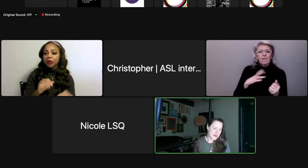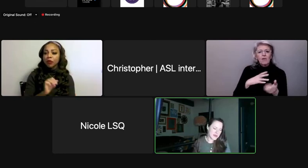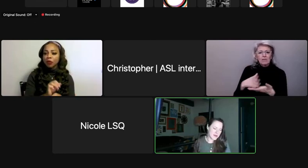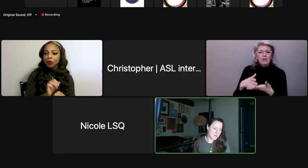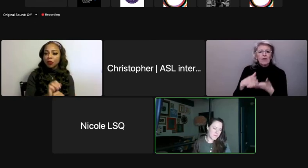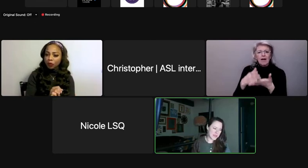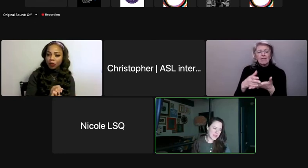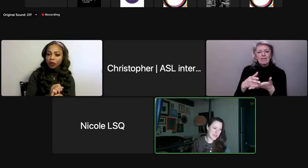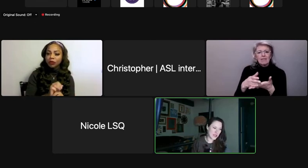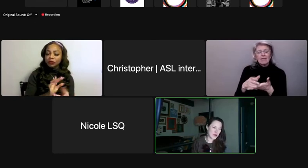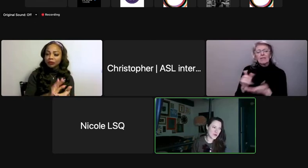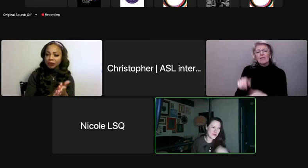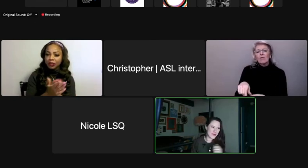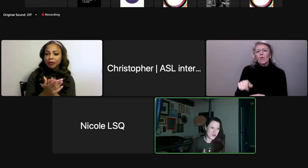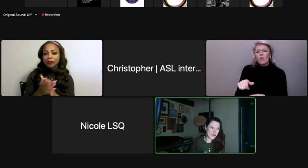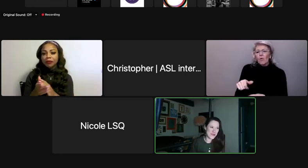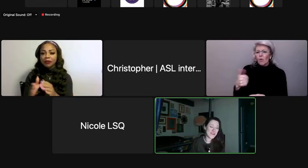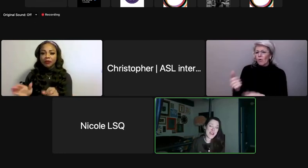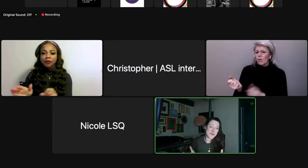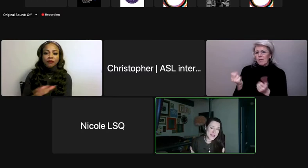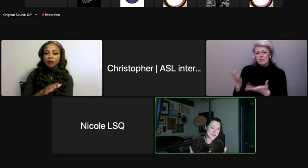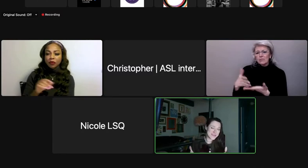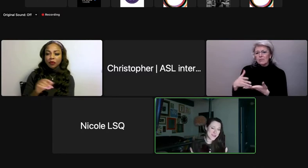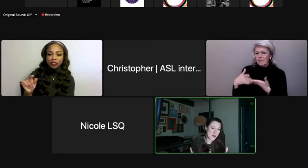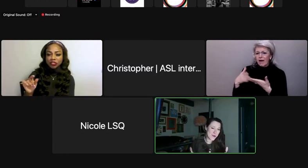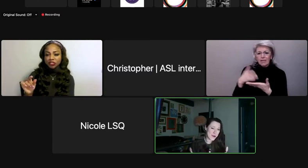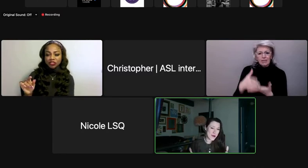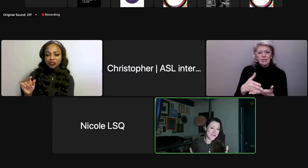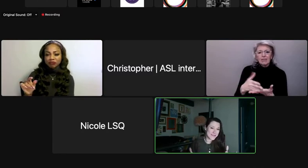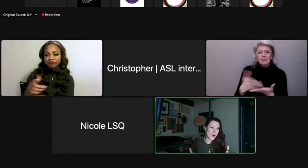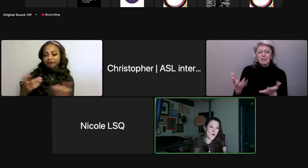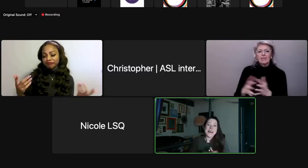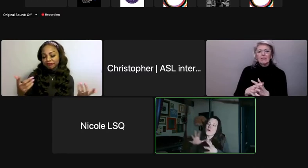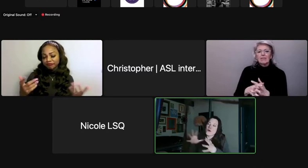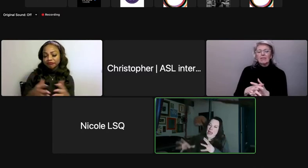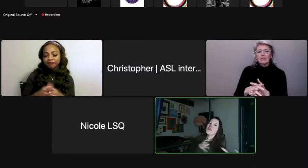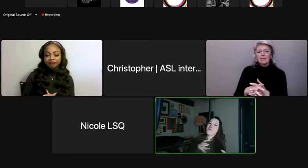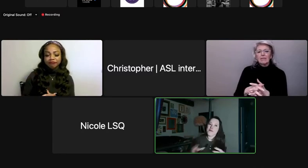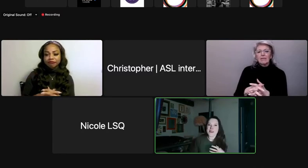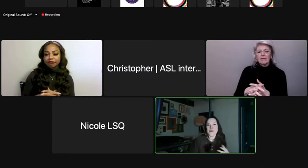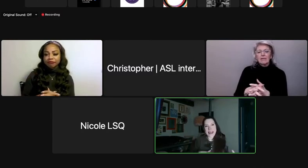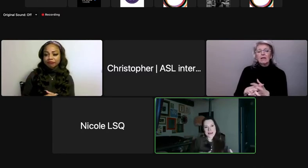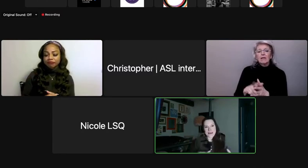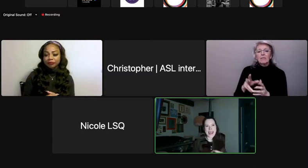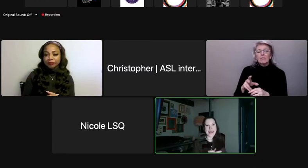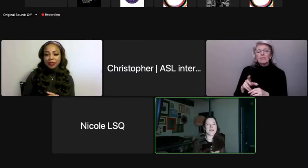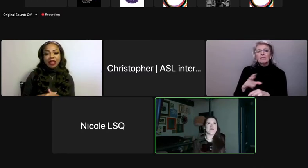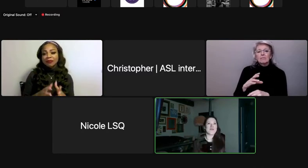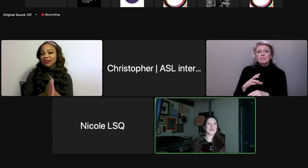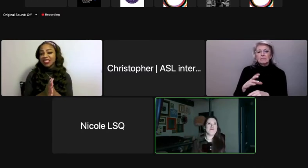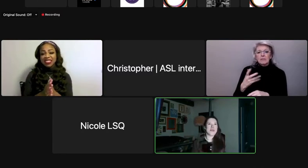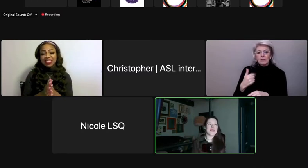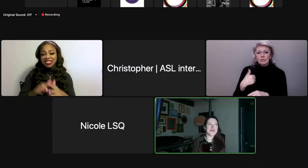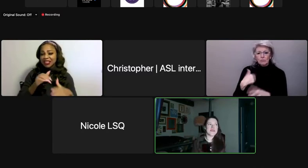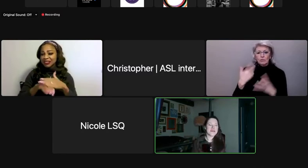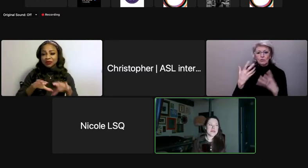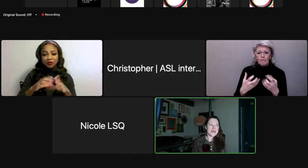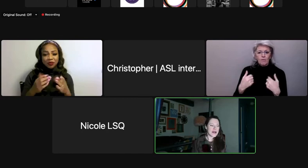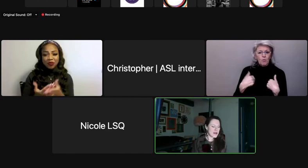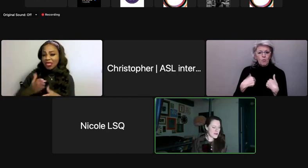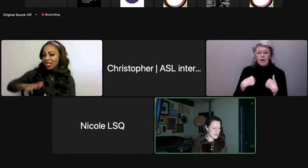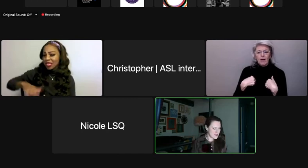il y en a qui n'ont pas besoin d'aide mais essentiellement ce qu'on voudrait c'est